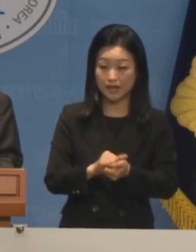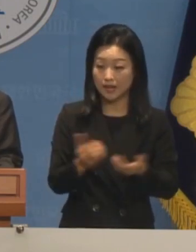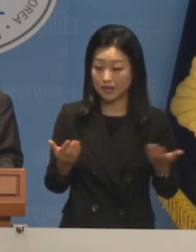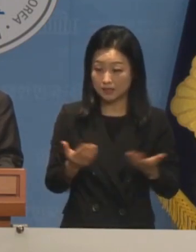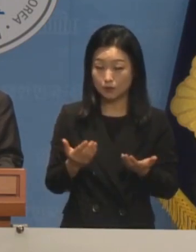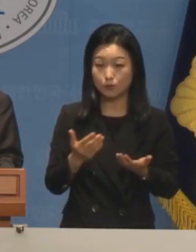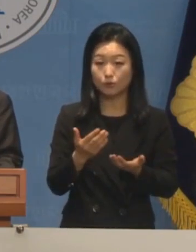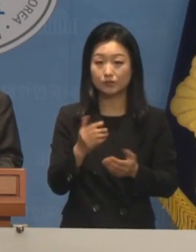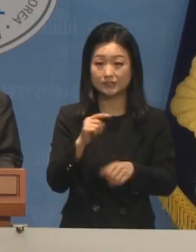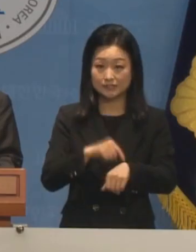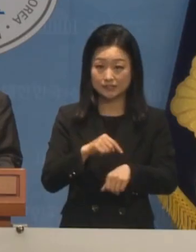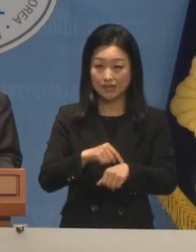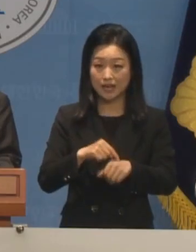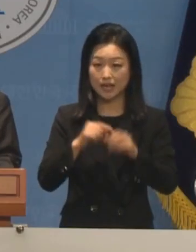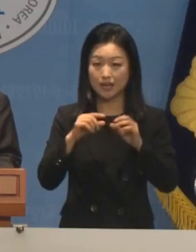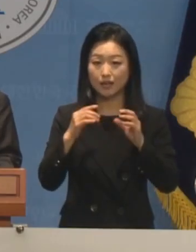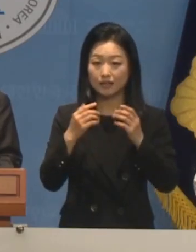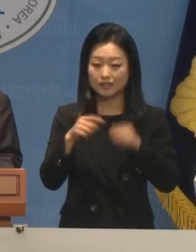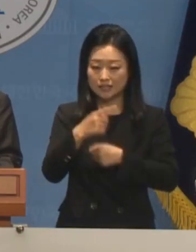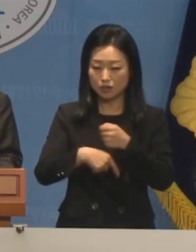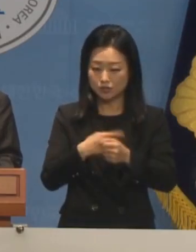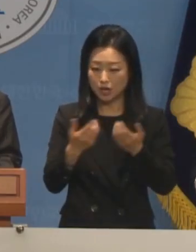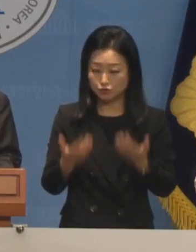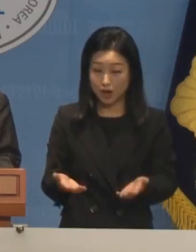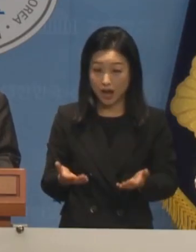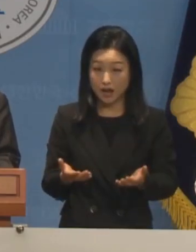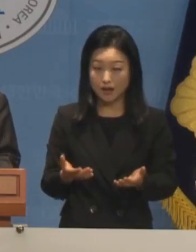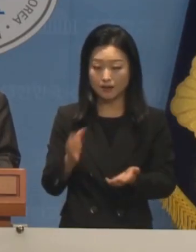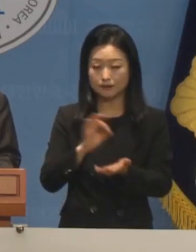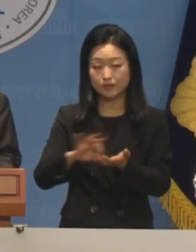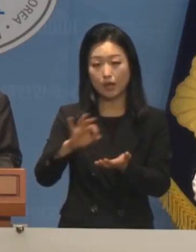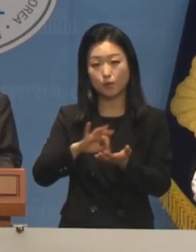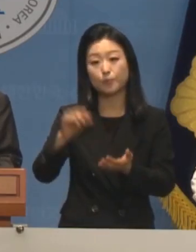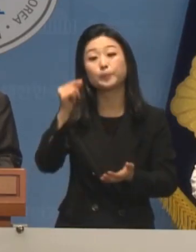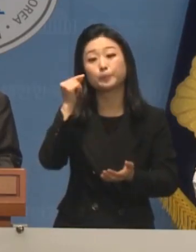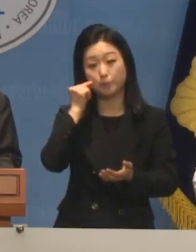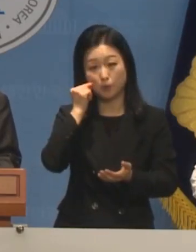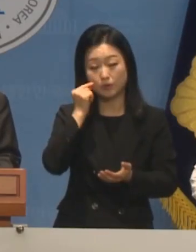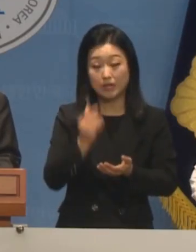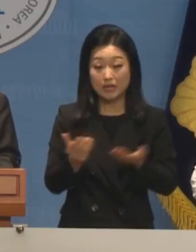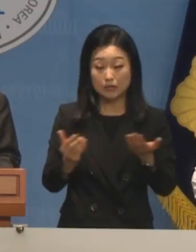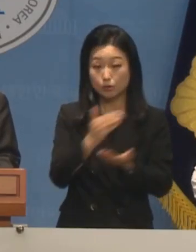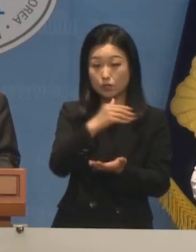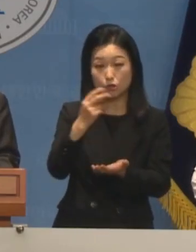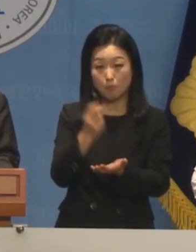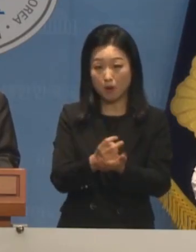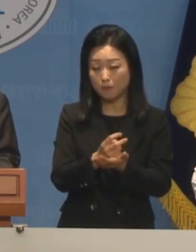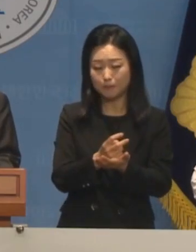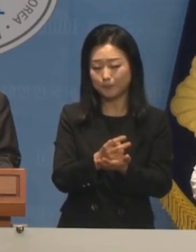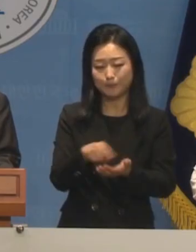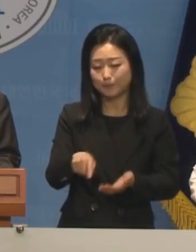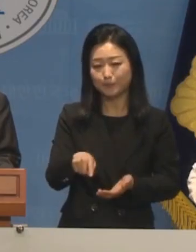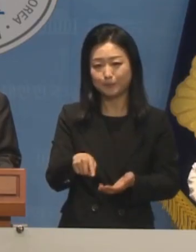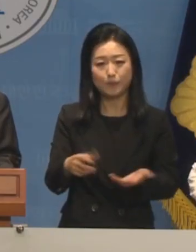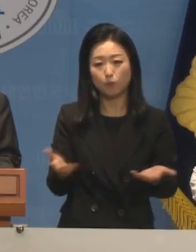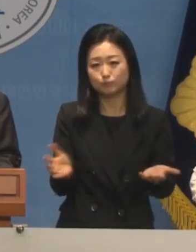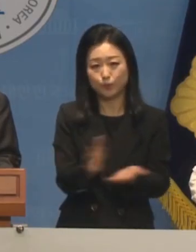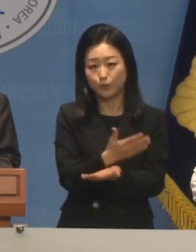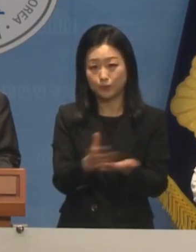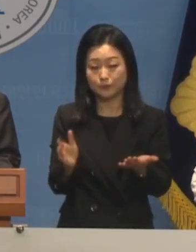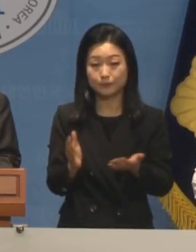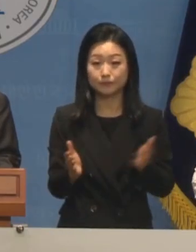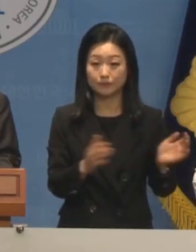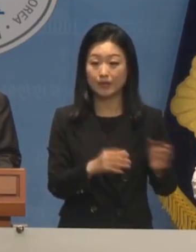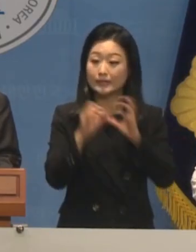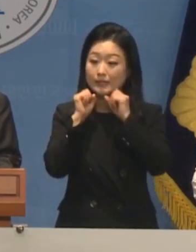연차 휴가 등 기본적인 근로 기준법 적용받지 못하는 현실입니다 포괄임금제 역시